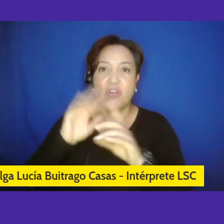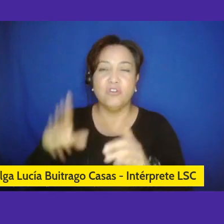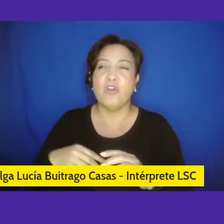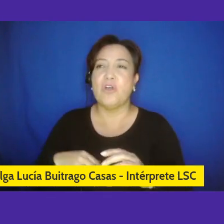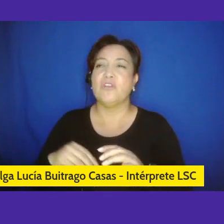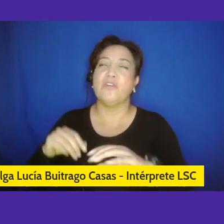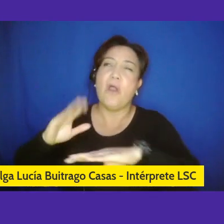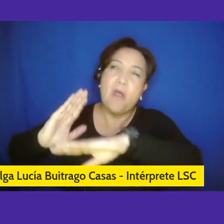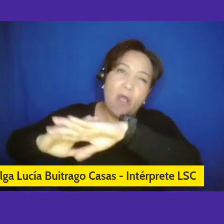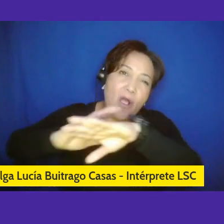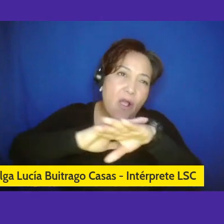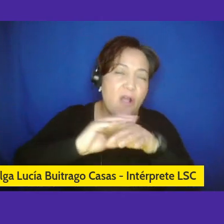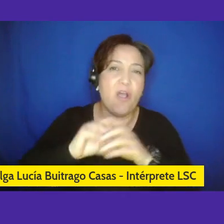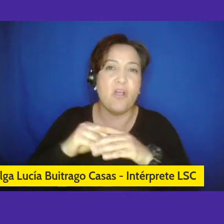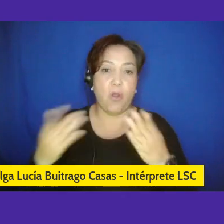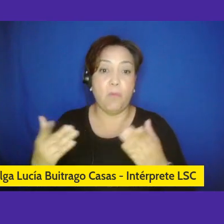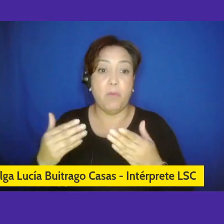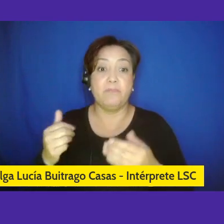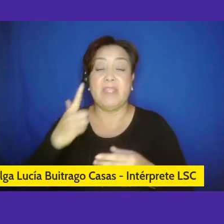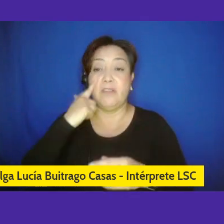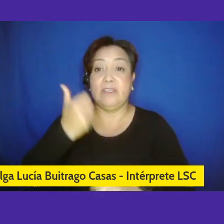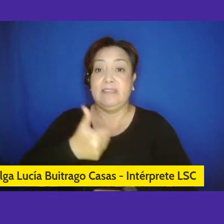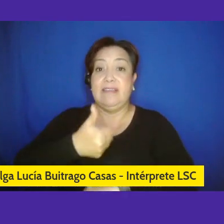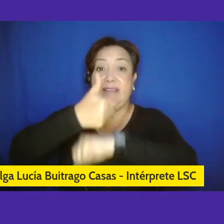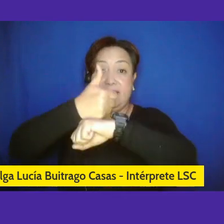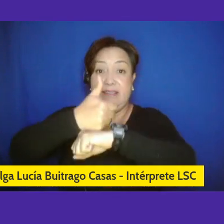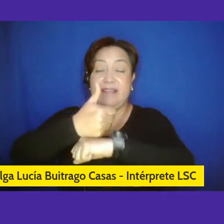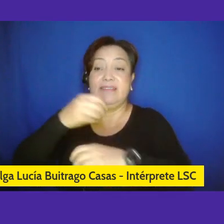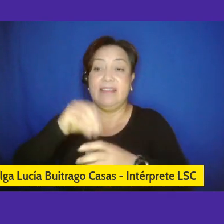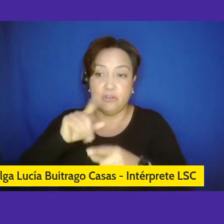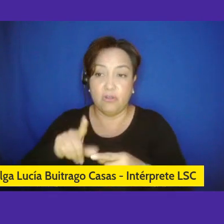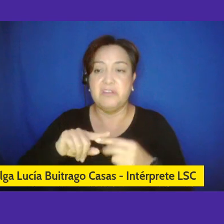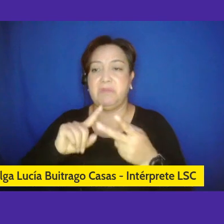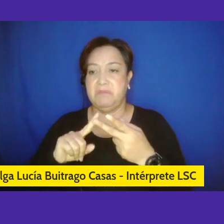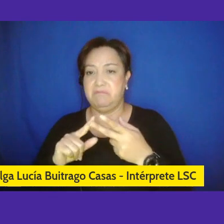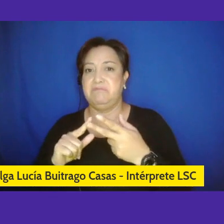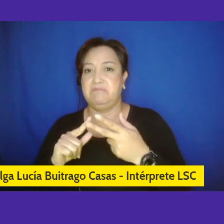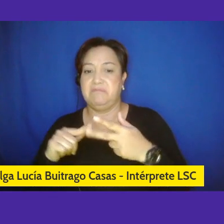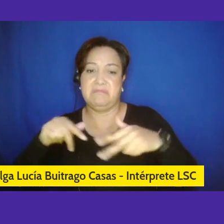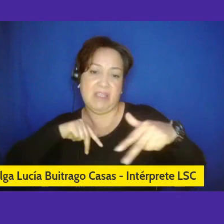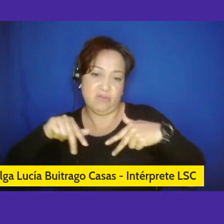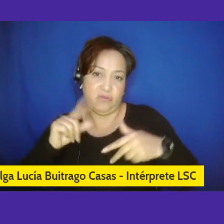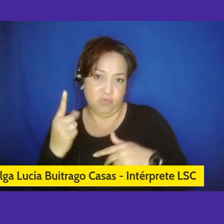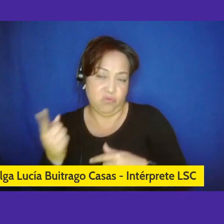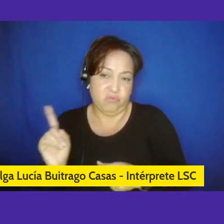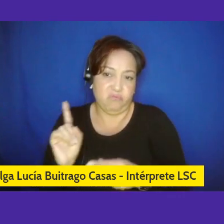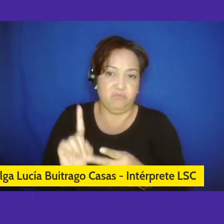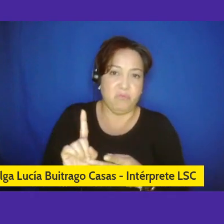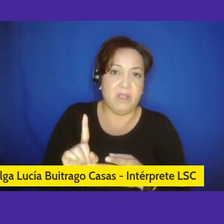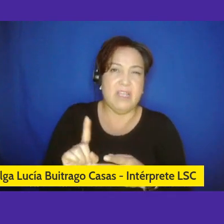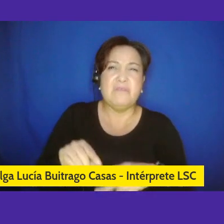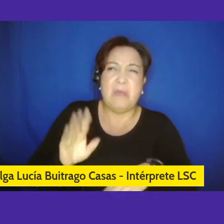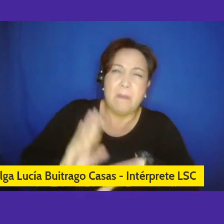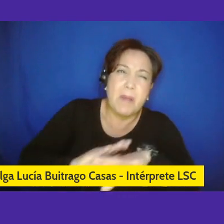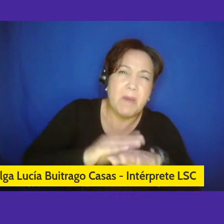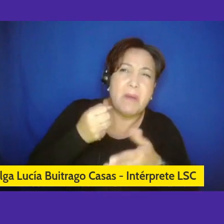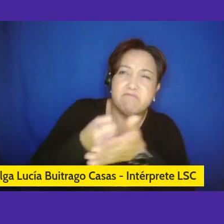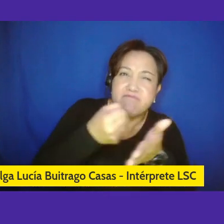El director de la película se copó y uno de los actores también, y terminamos metiendo 30.000 espectadores haciendo